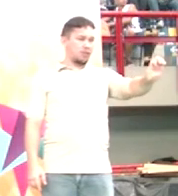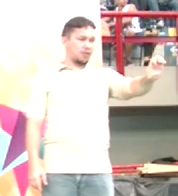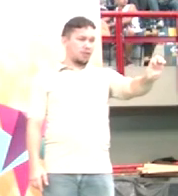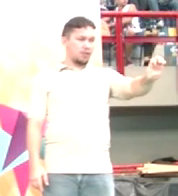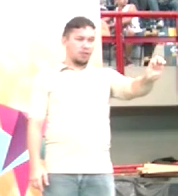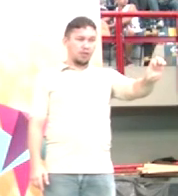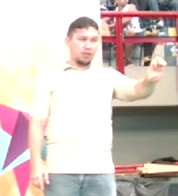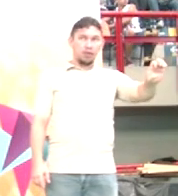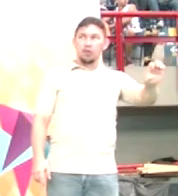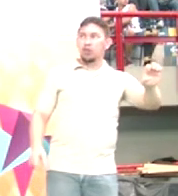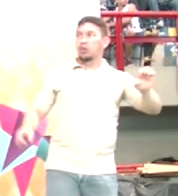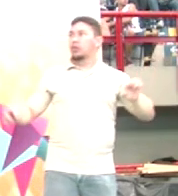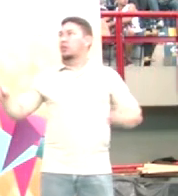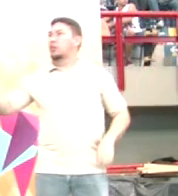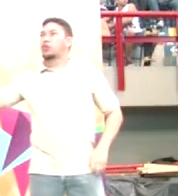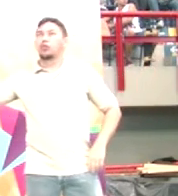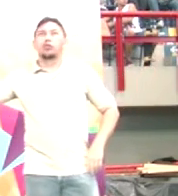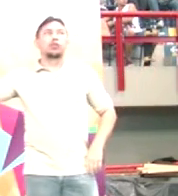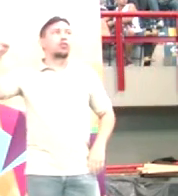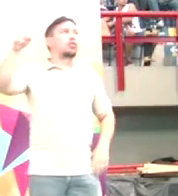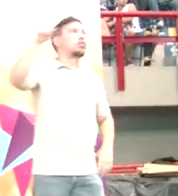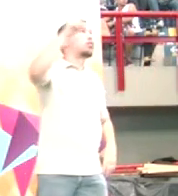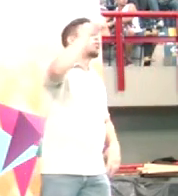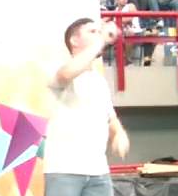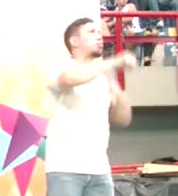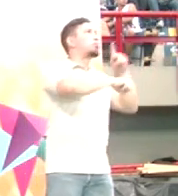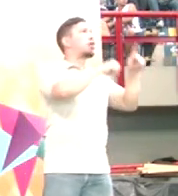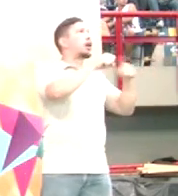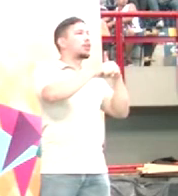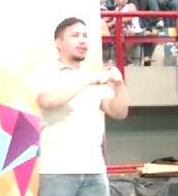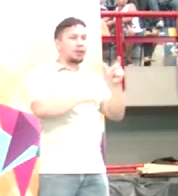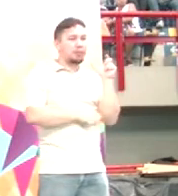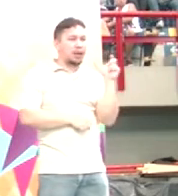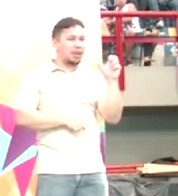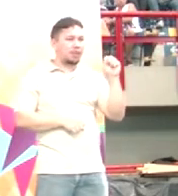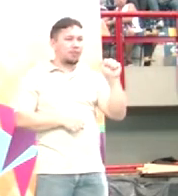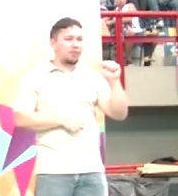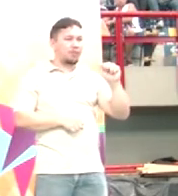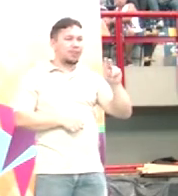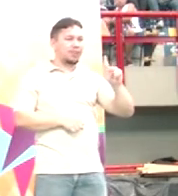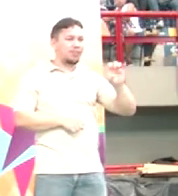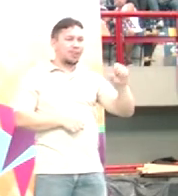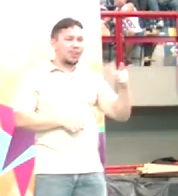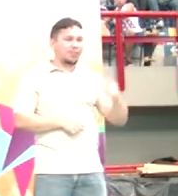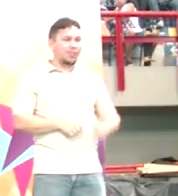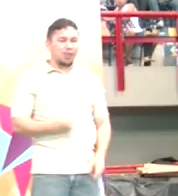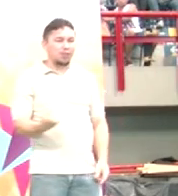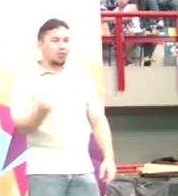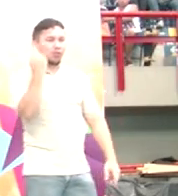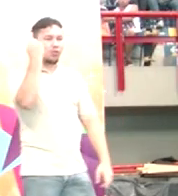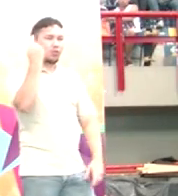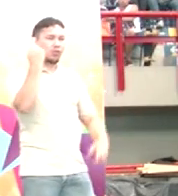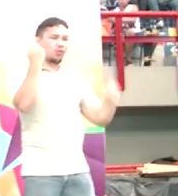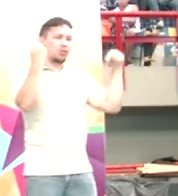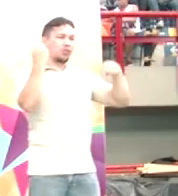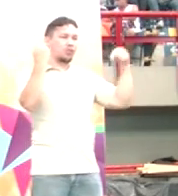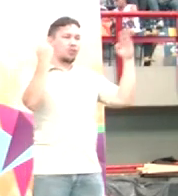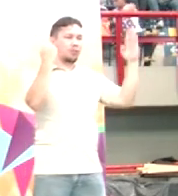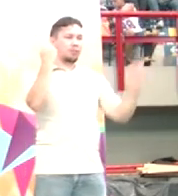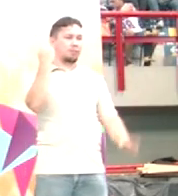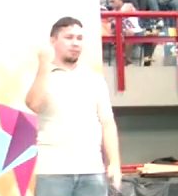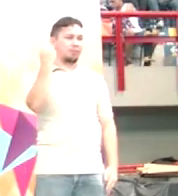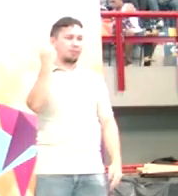outro idioma do mundo existe a palavra saudade. Nem no inglês, nem francês, nem no alemão.